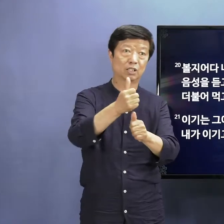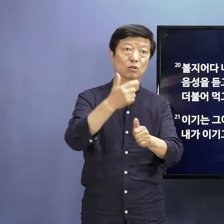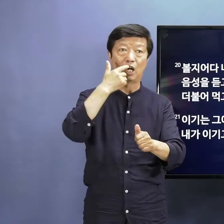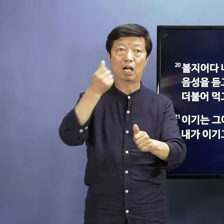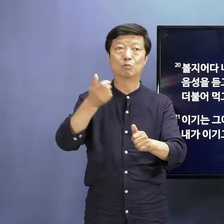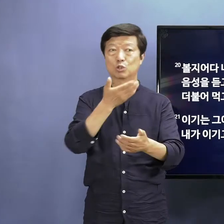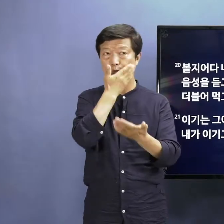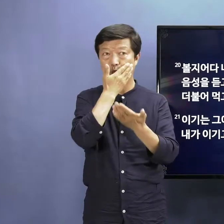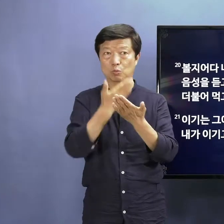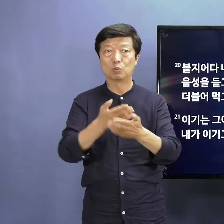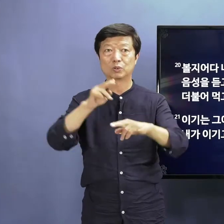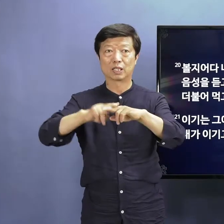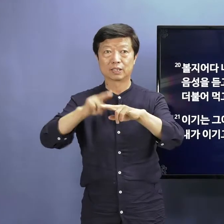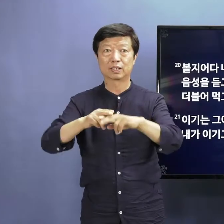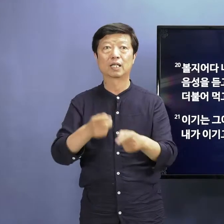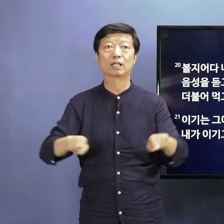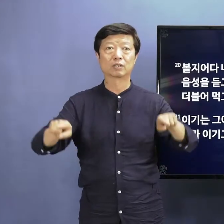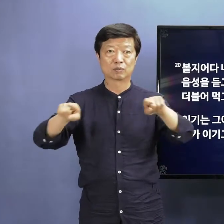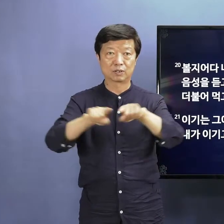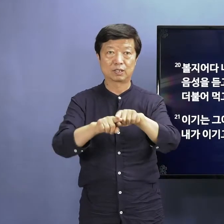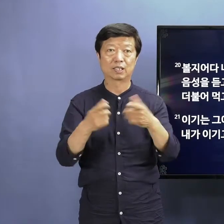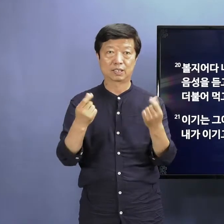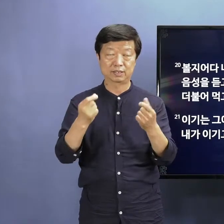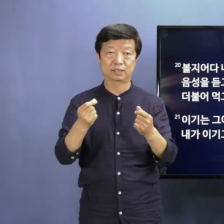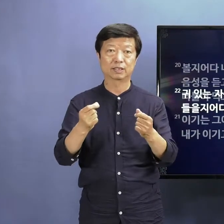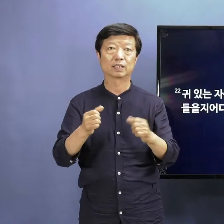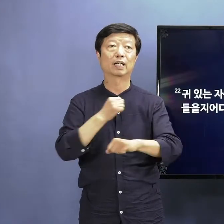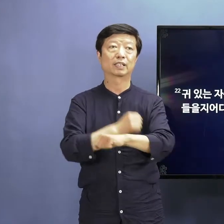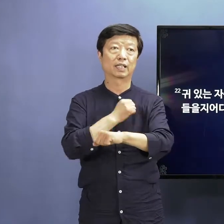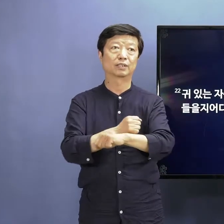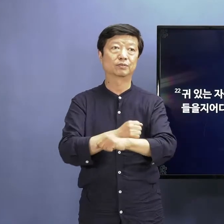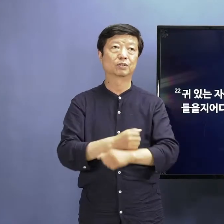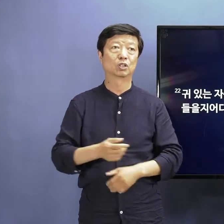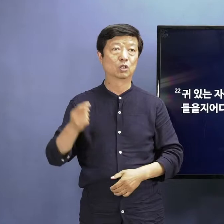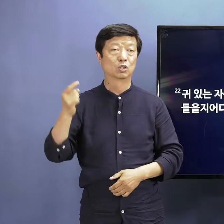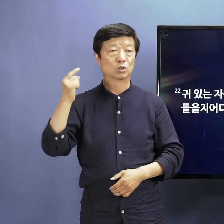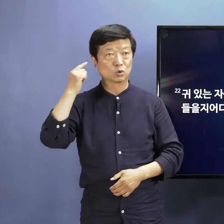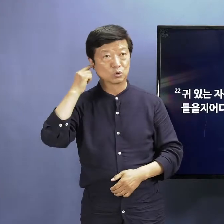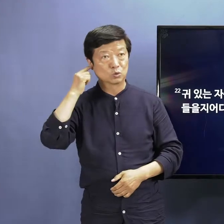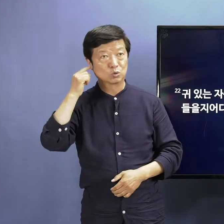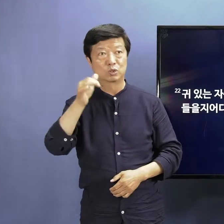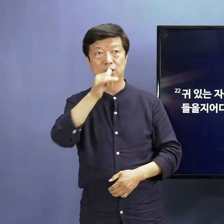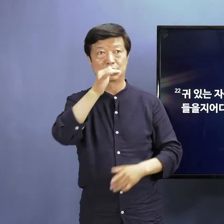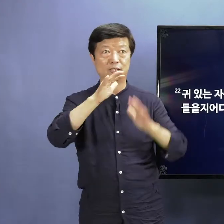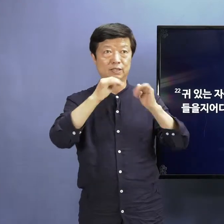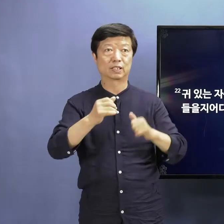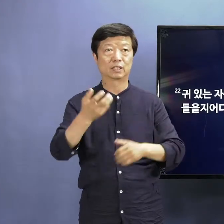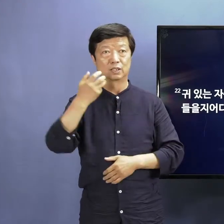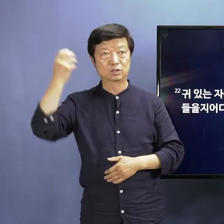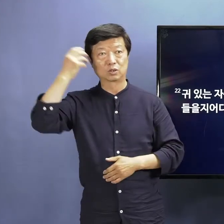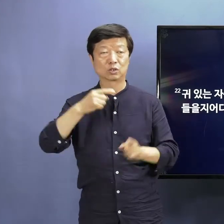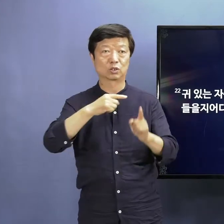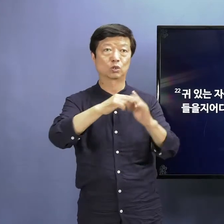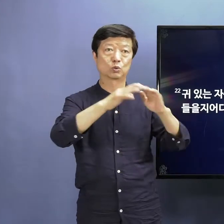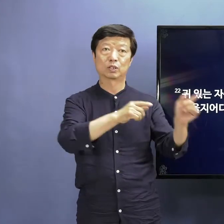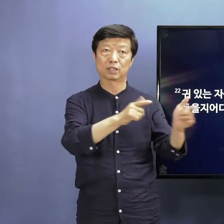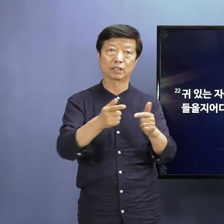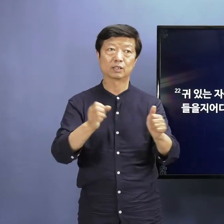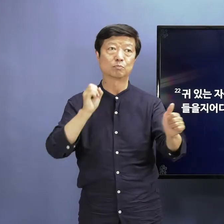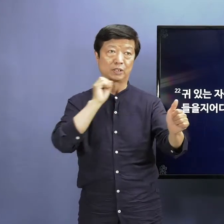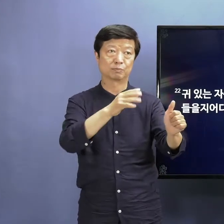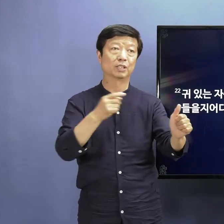이기고 아버지께 보좌에 함께 앉은 것과 같이 하리라. 함께 읽습니다. 귀 있는 자는 성령이 교회들에게